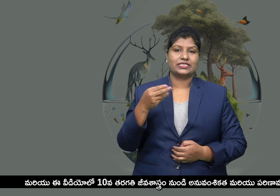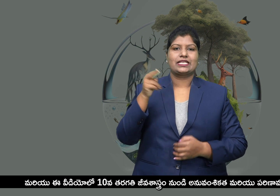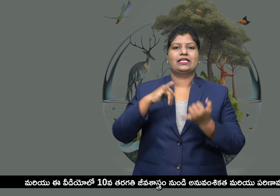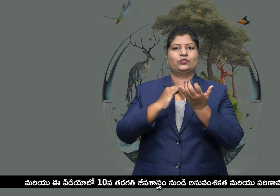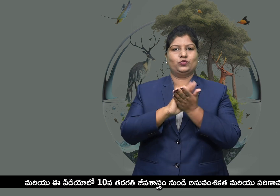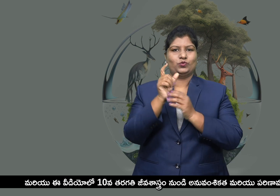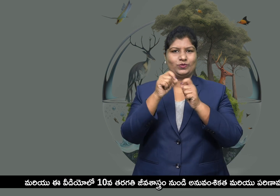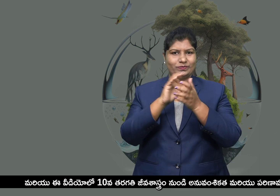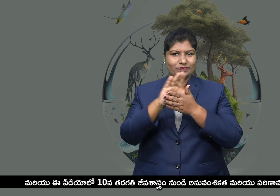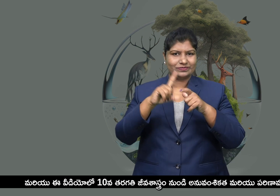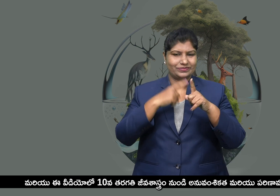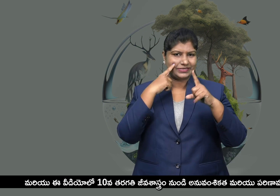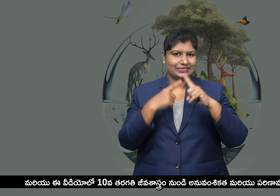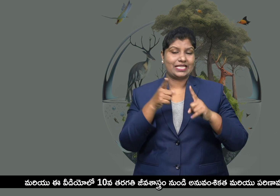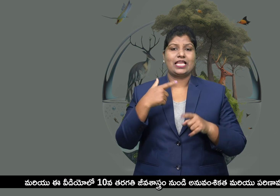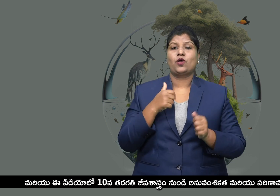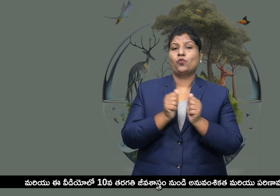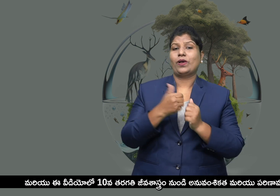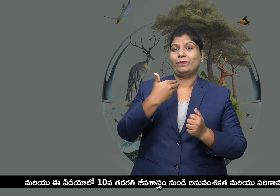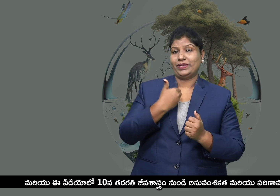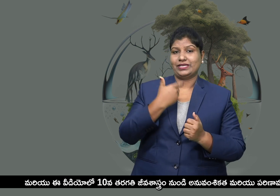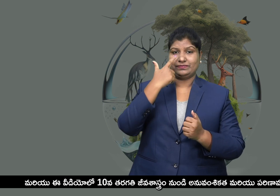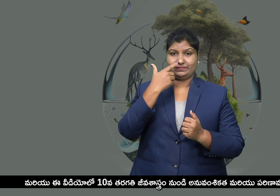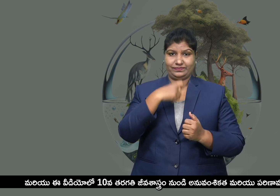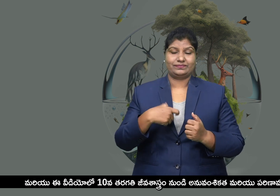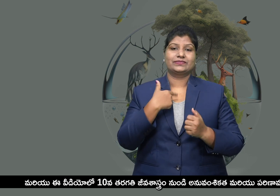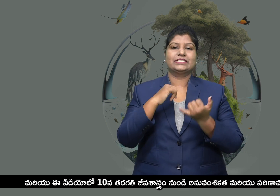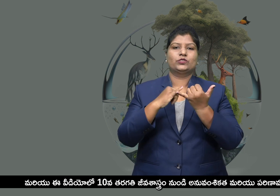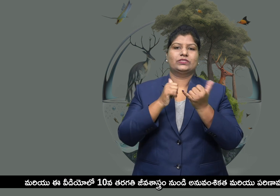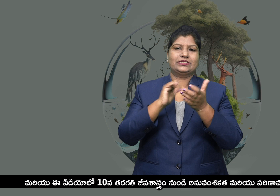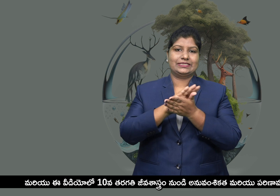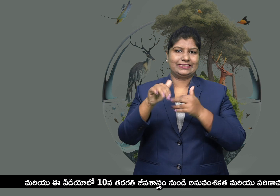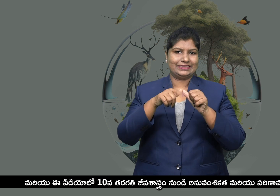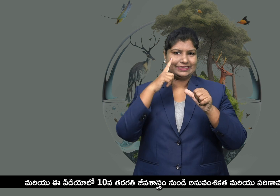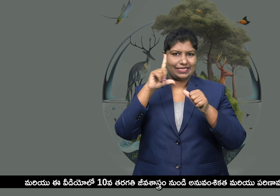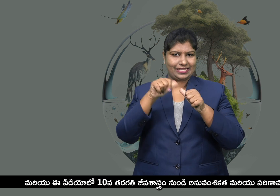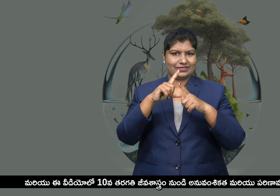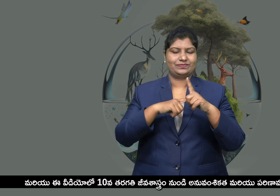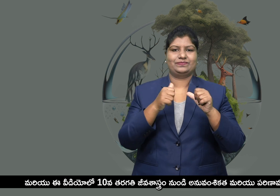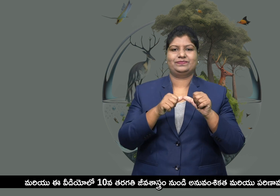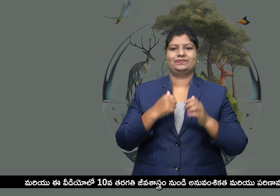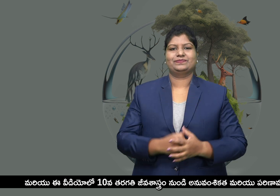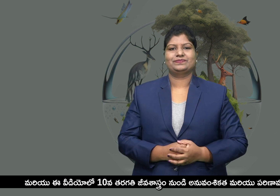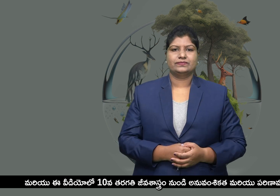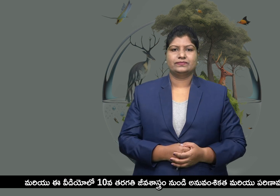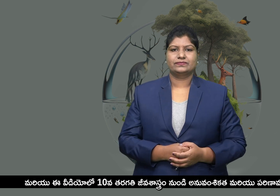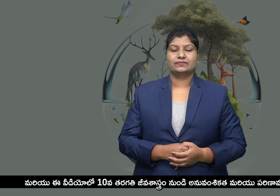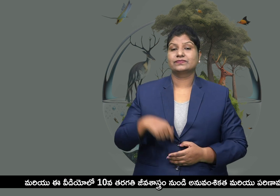మరియు ఈ వీడియోలో 10వ తరగతి జీవశాస్త్రం నుండి అనువంశికత మరియు పరిణామం అనే పాఠం నుండి